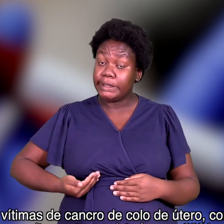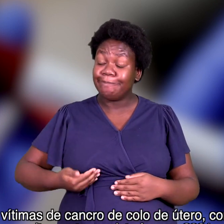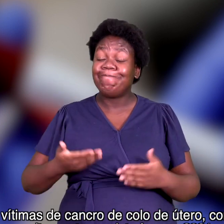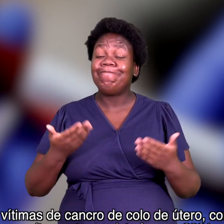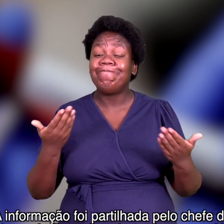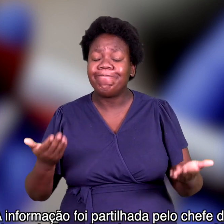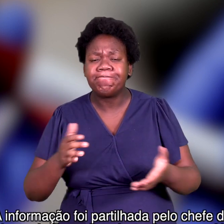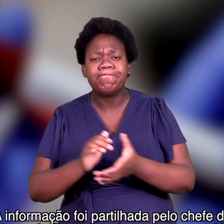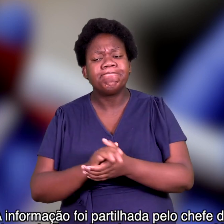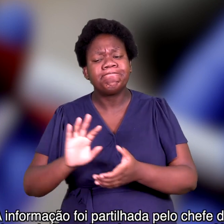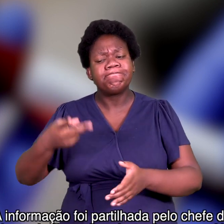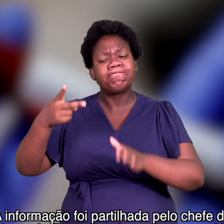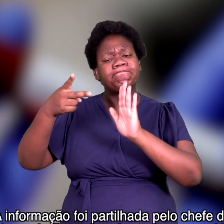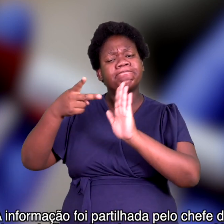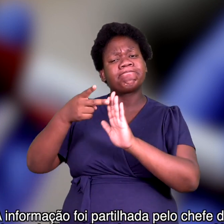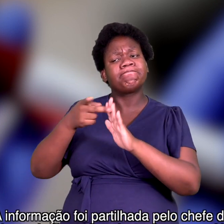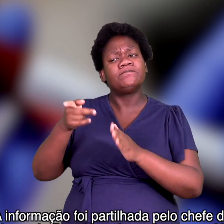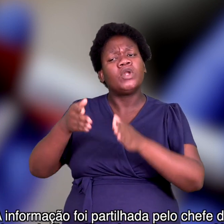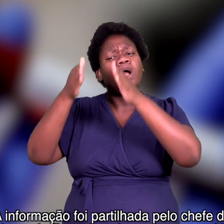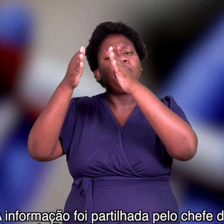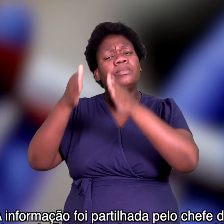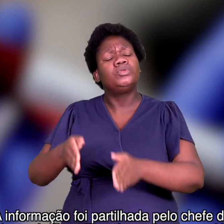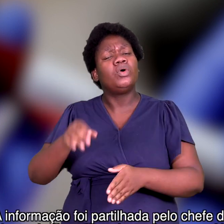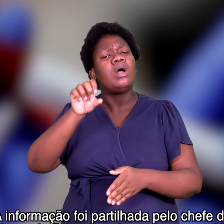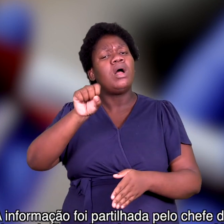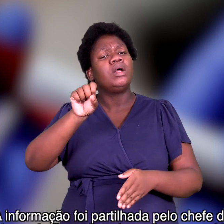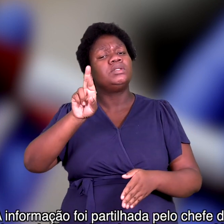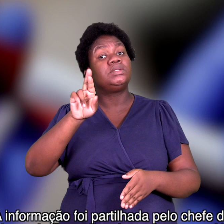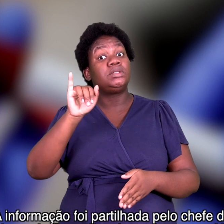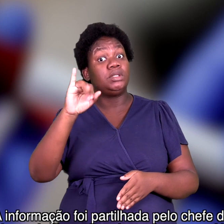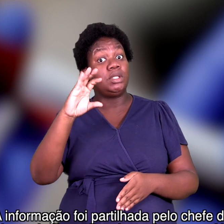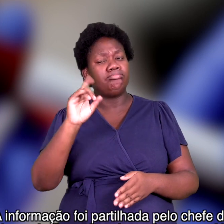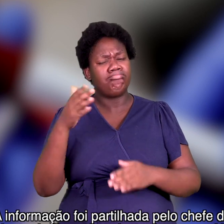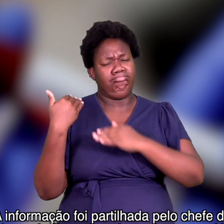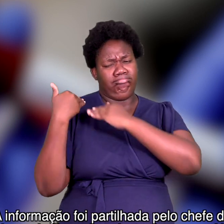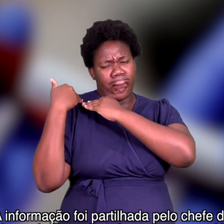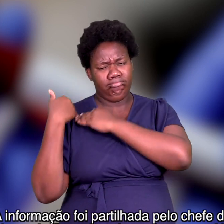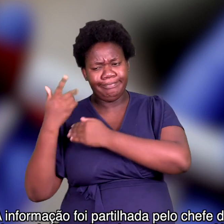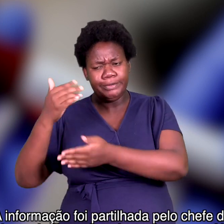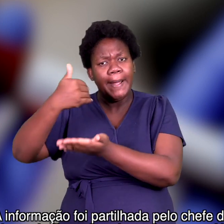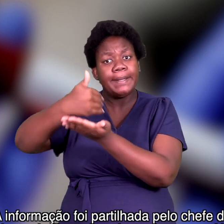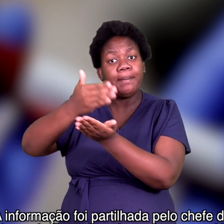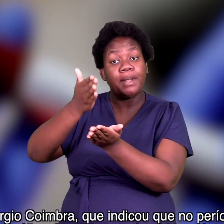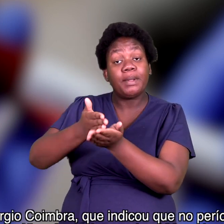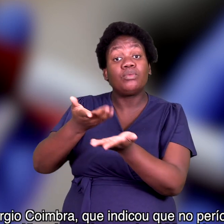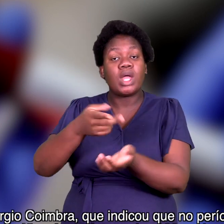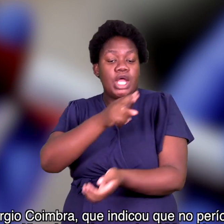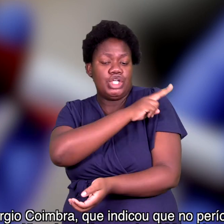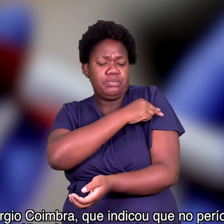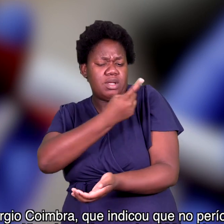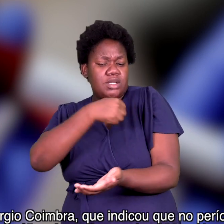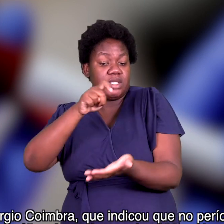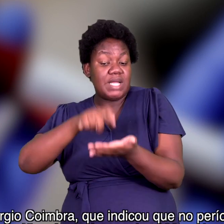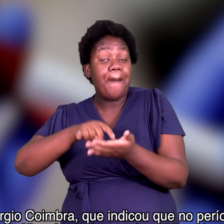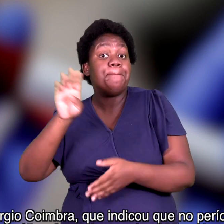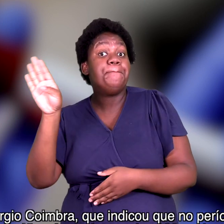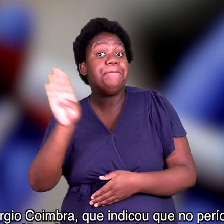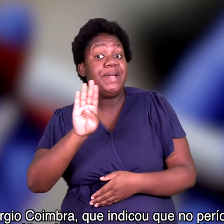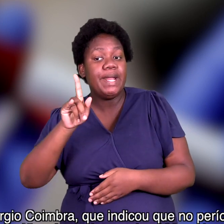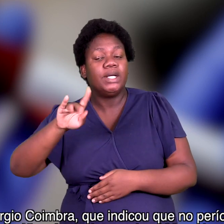A informação foi partilhada pelo chefe de gabinete de consultas desta doença no HCB, Sérgio Coimbra, que indicou que no